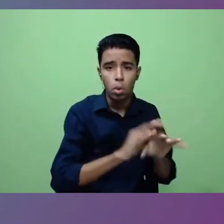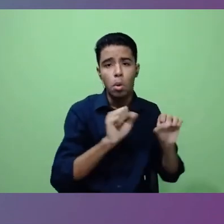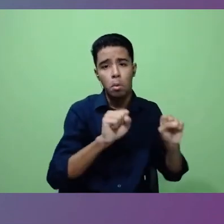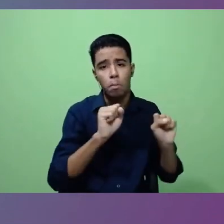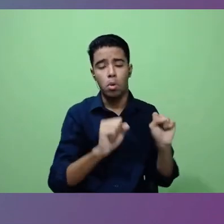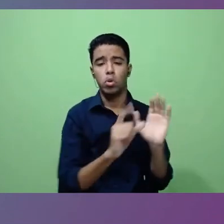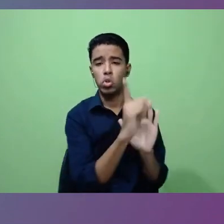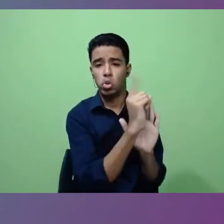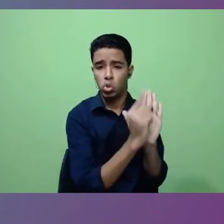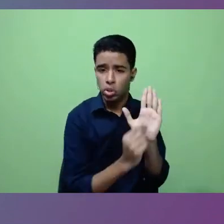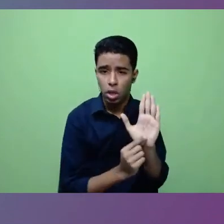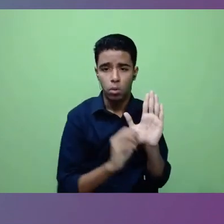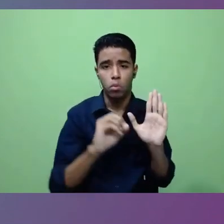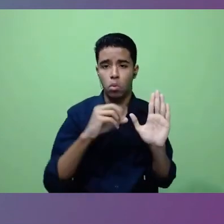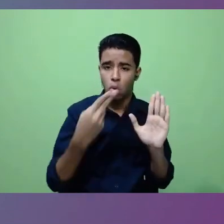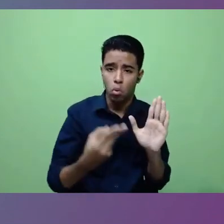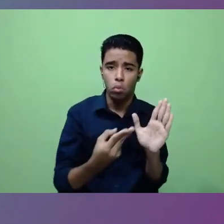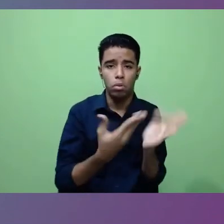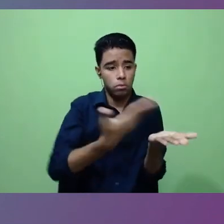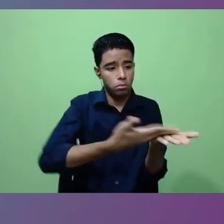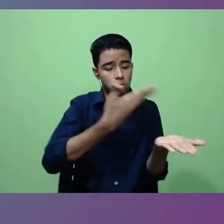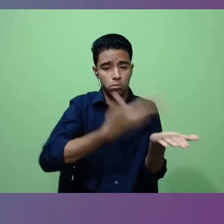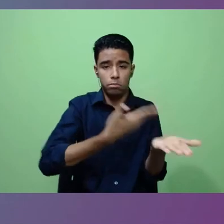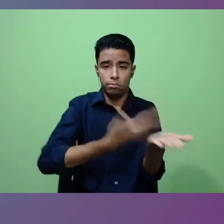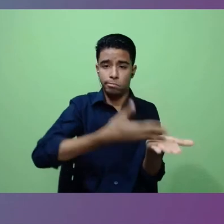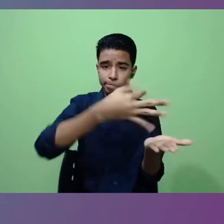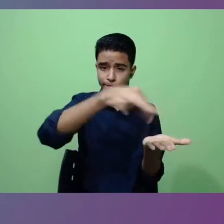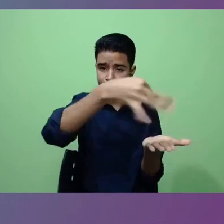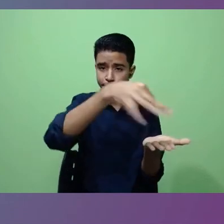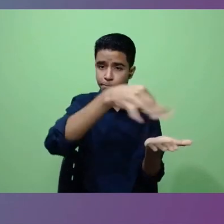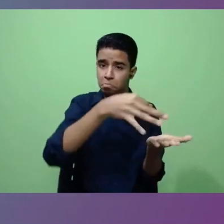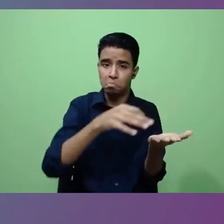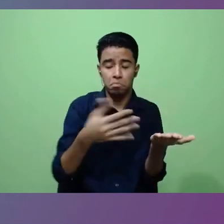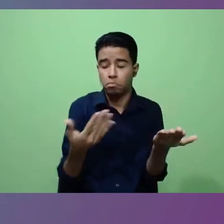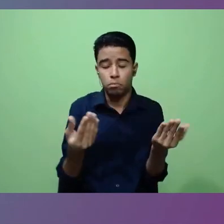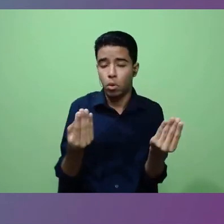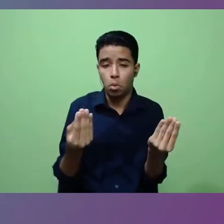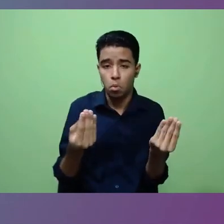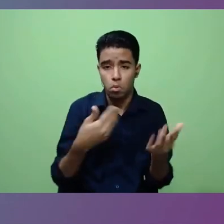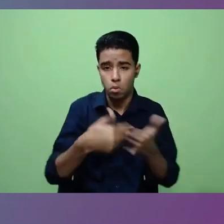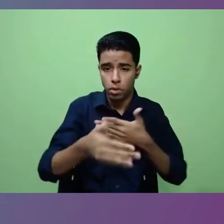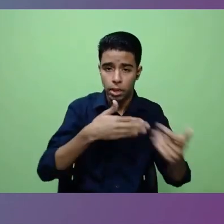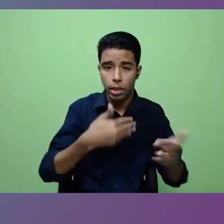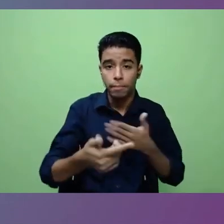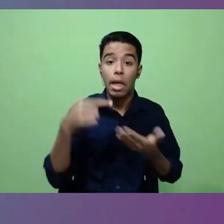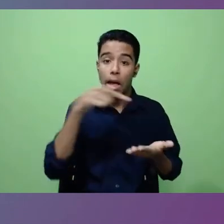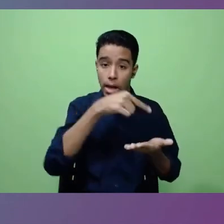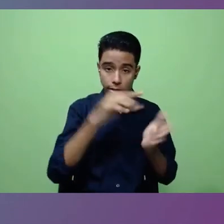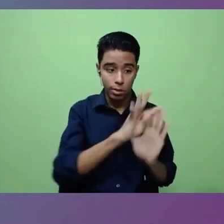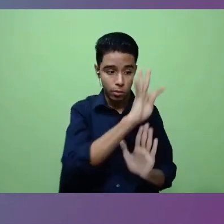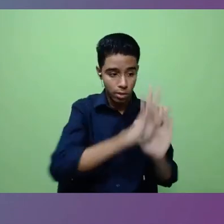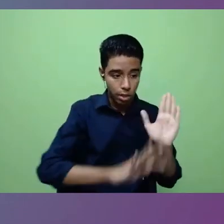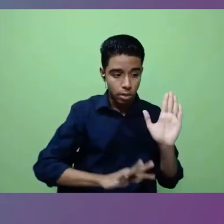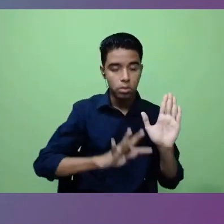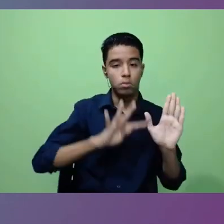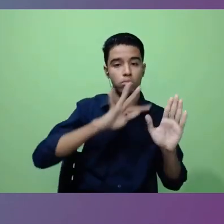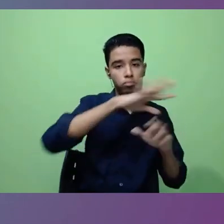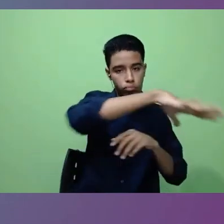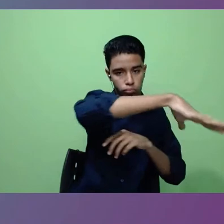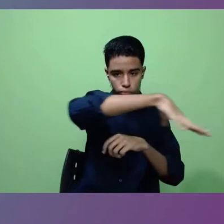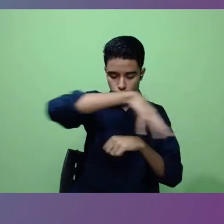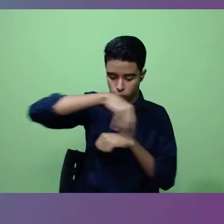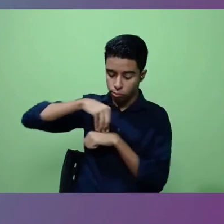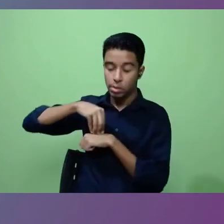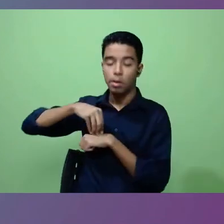digital, esse texto vai sofrer um processo de tradução. Agora, quando eu